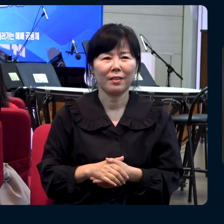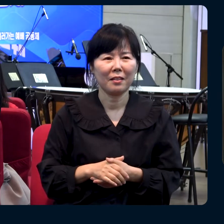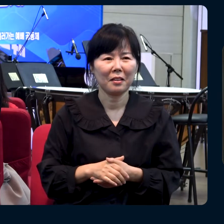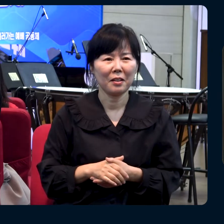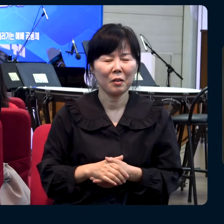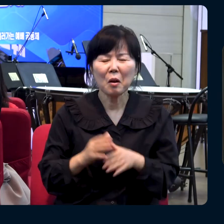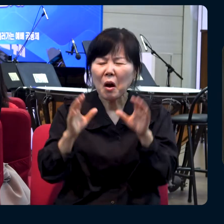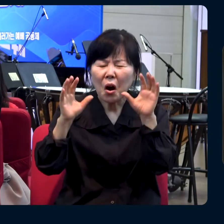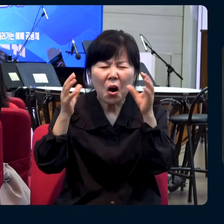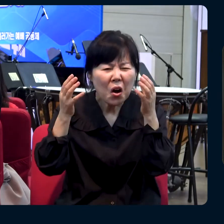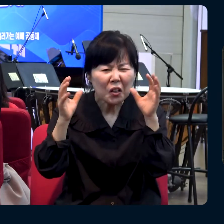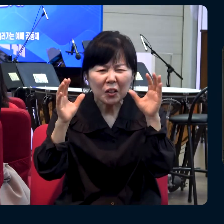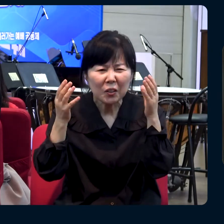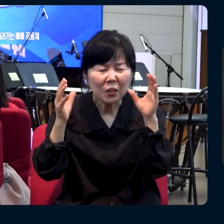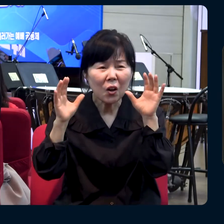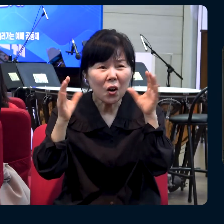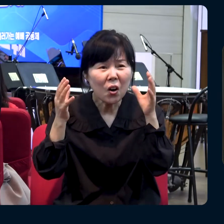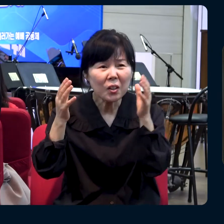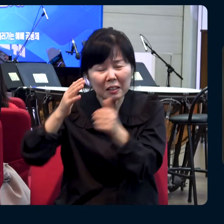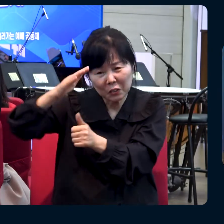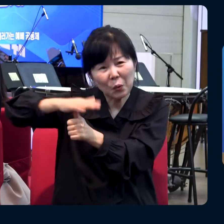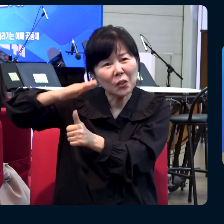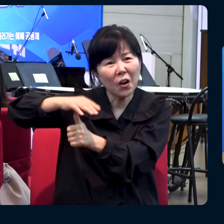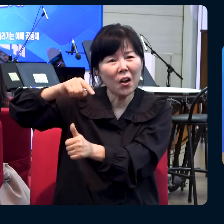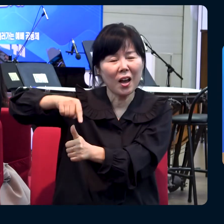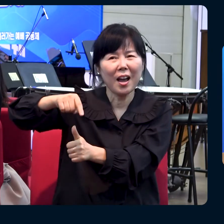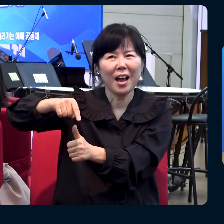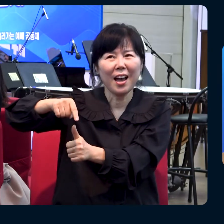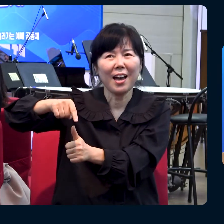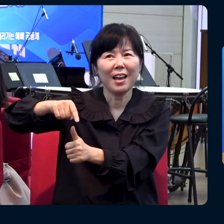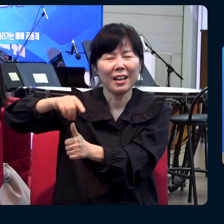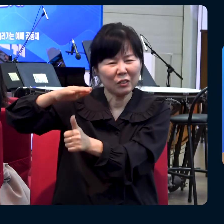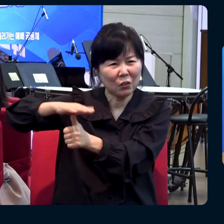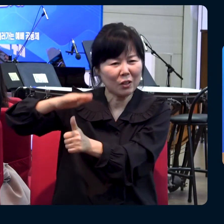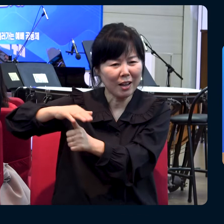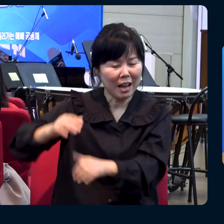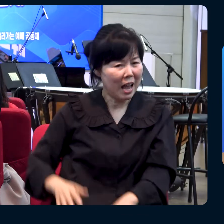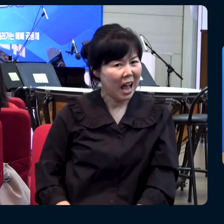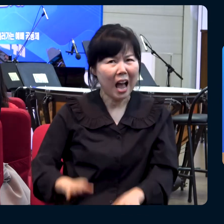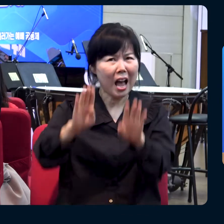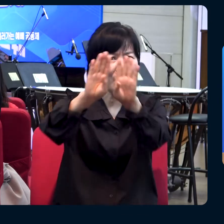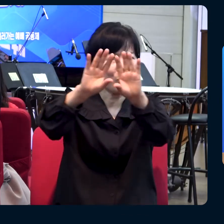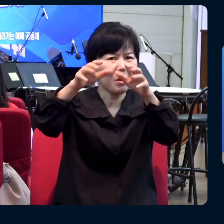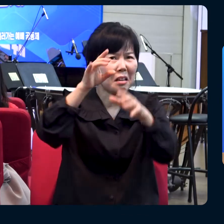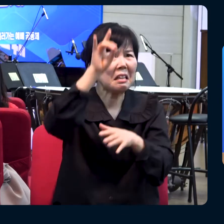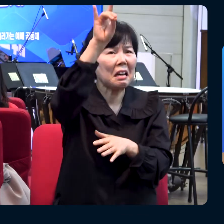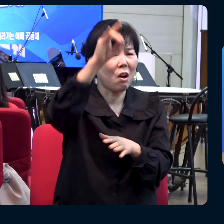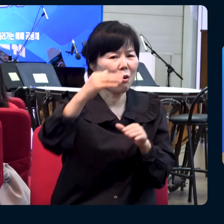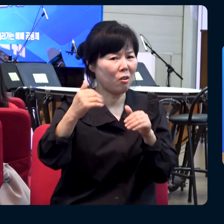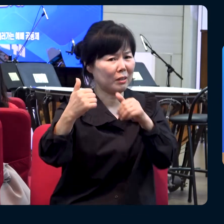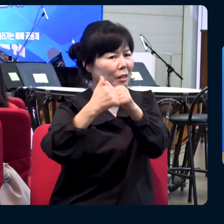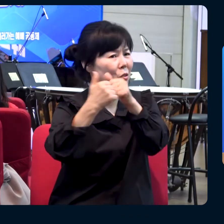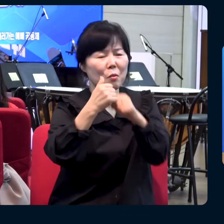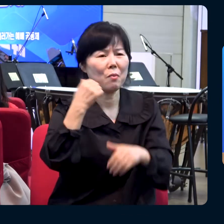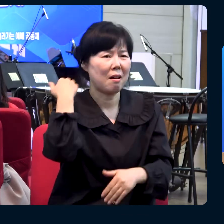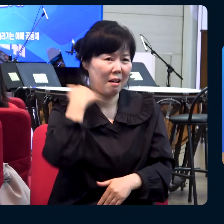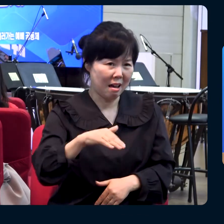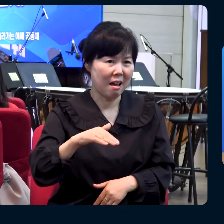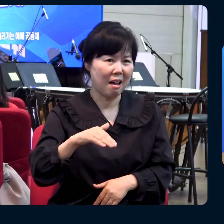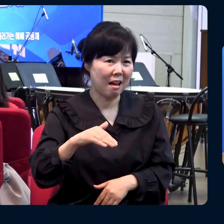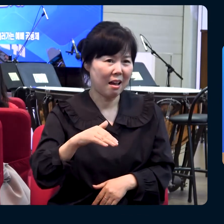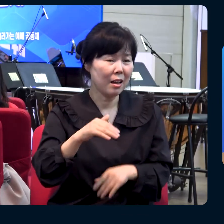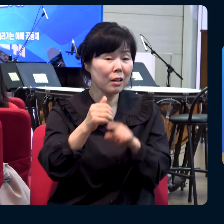그냥 어린 just a boy, 어떤 소년 하나가 싸우겠다니까 너는 어린아이라서 싸울 수 없다는 겁니다. 왜냐하면 그